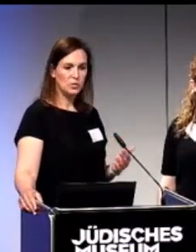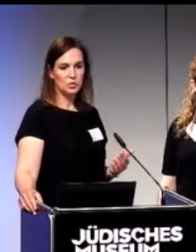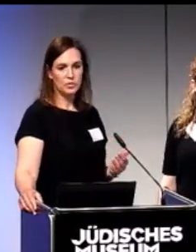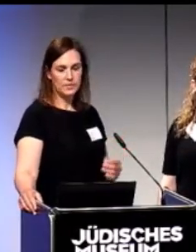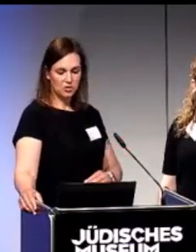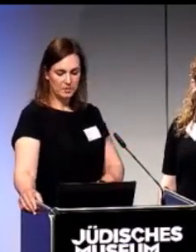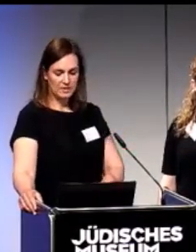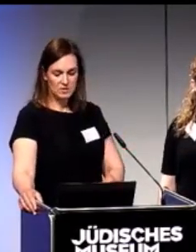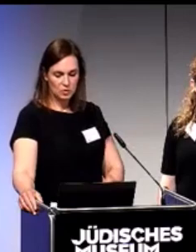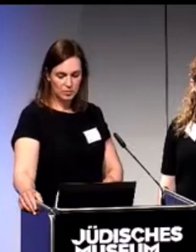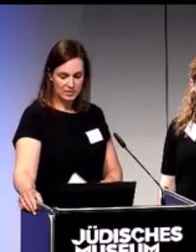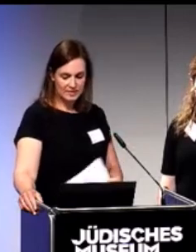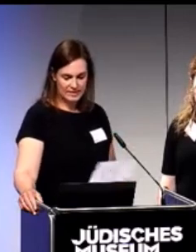Besuchsgruppen entsprechend zu kommunizieren.